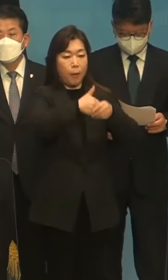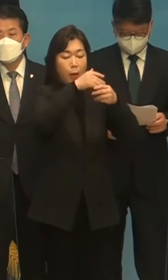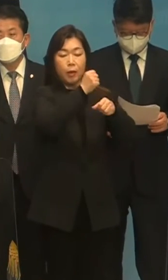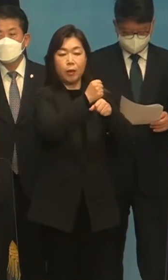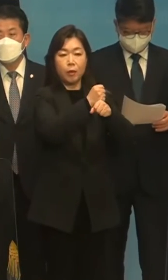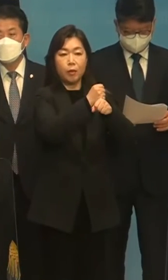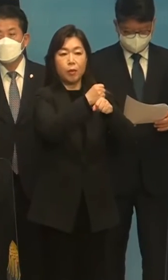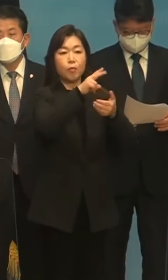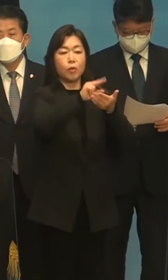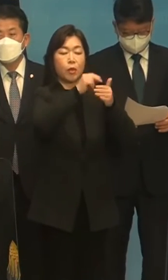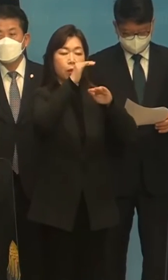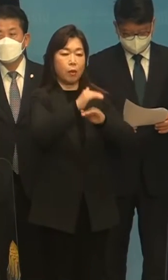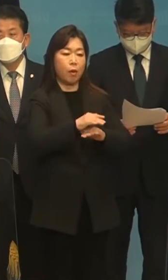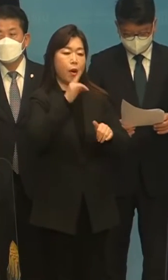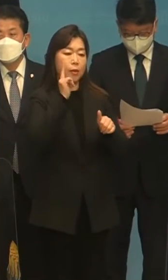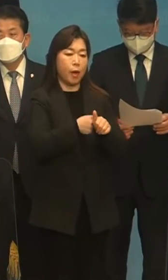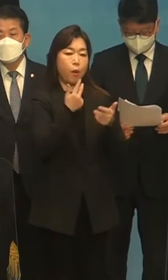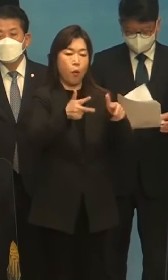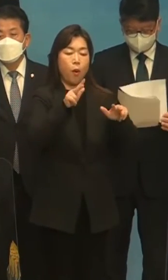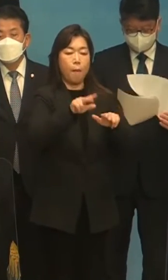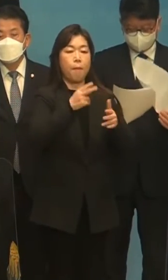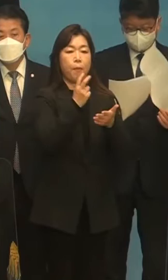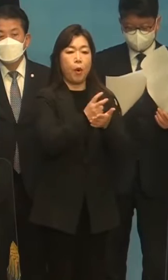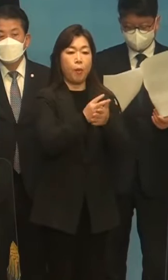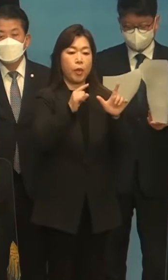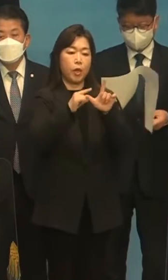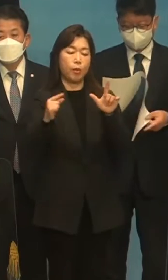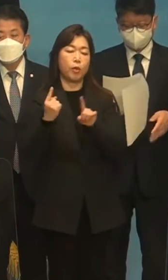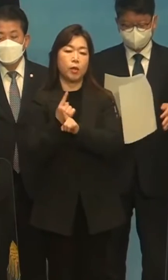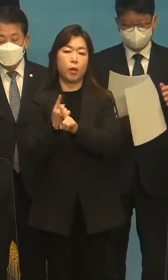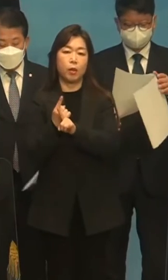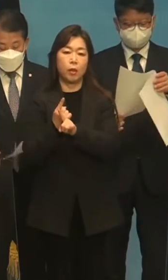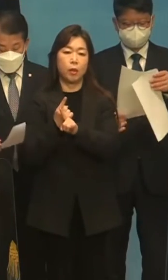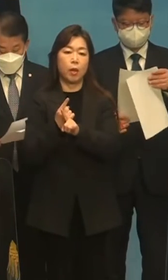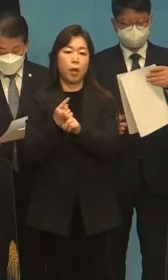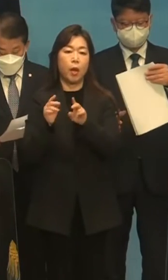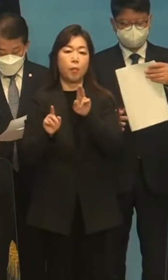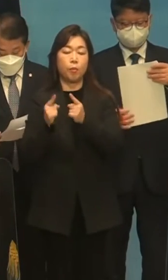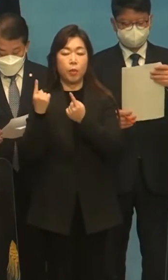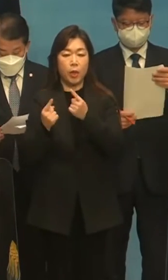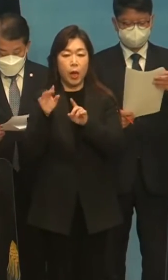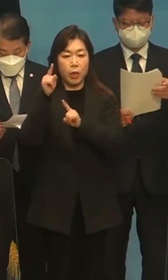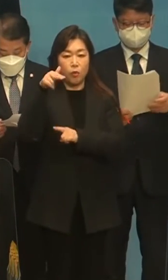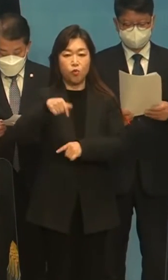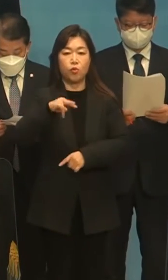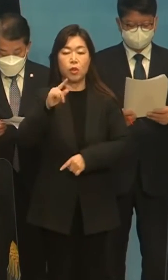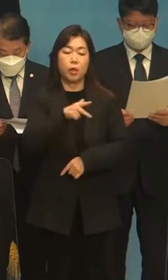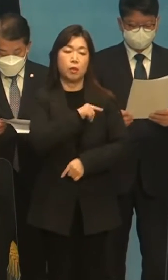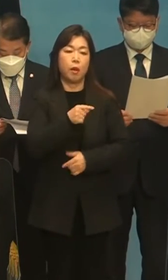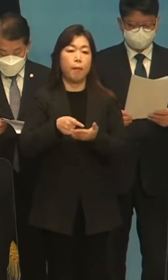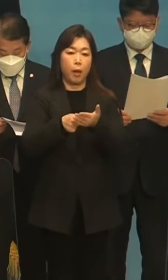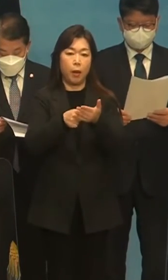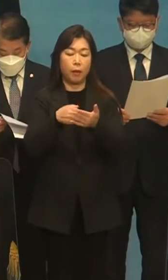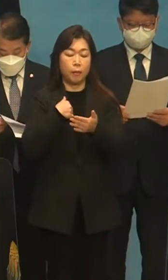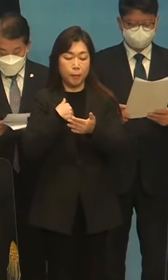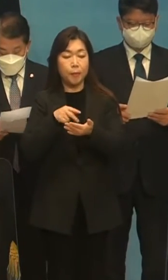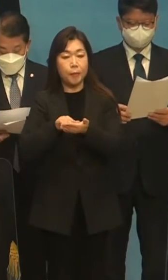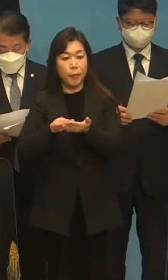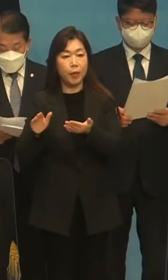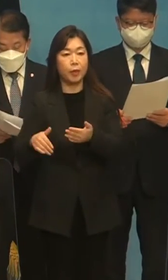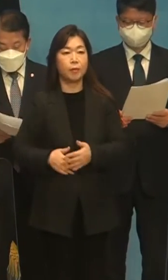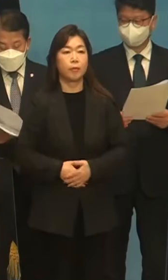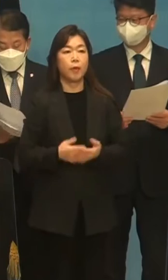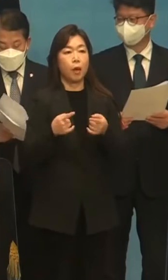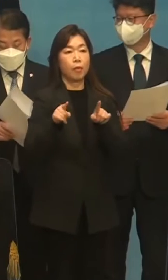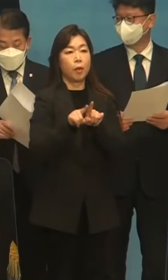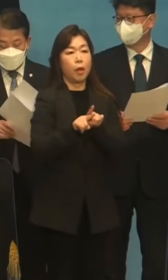하는 자연공원법 일부 개정안이 비례 이수진 의원 대표 발의로 제출되어 있다. 접니다. 이와